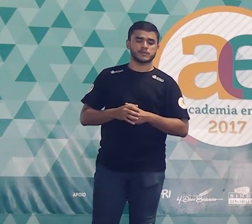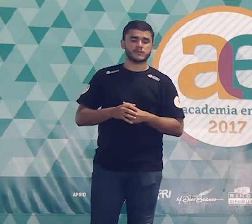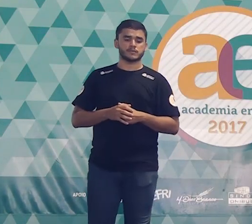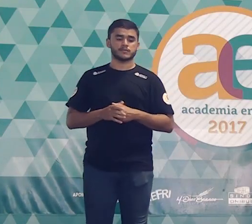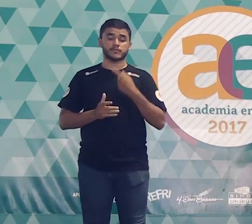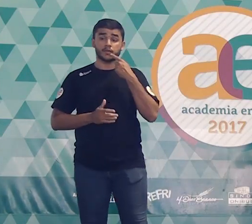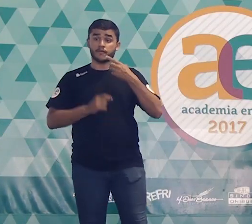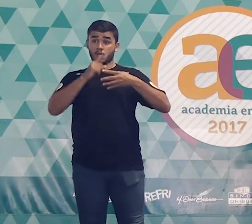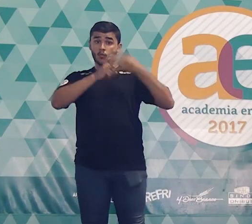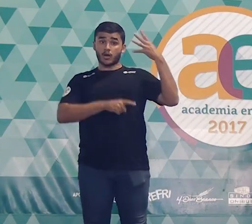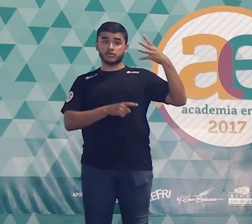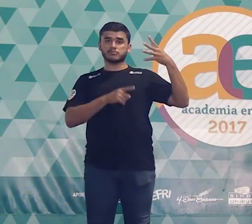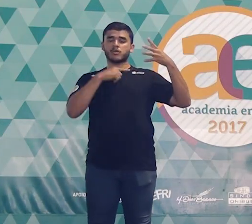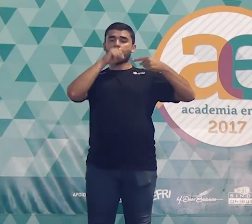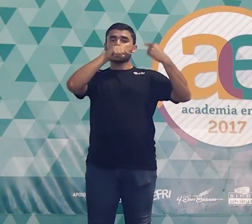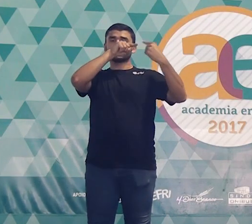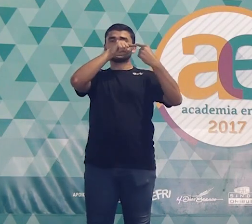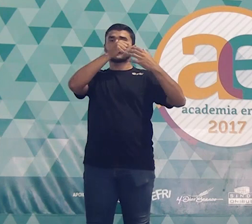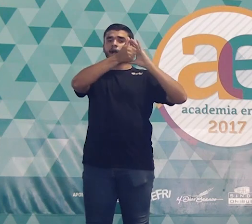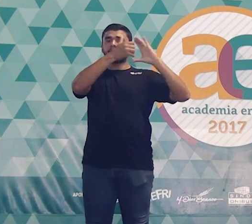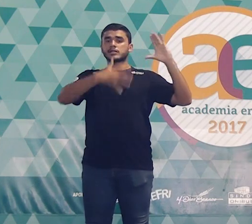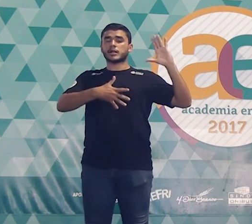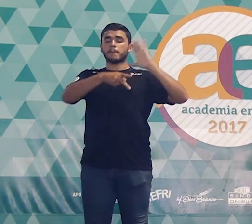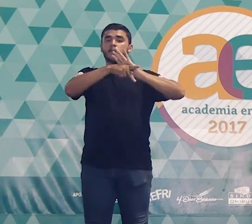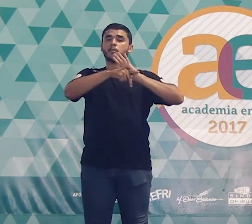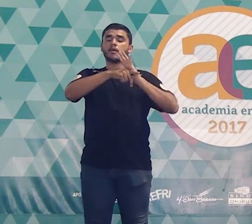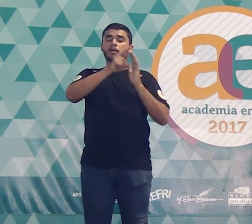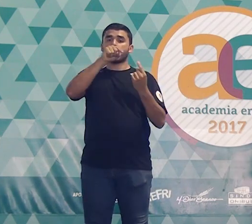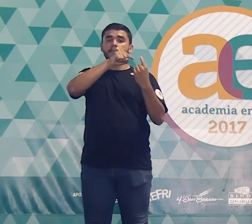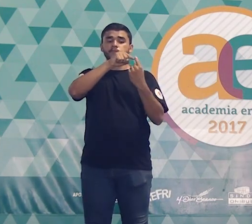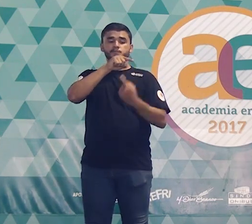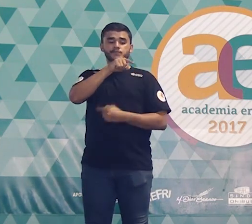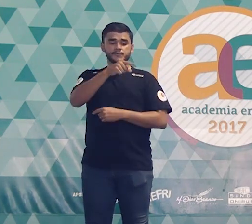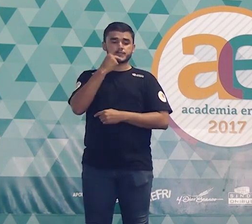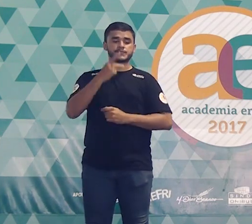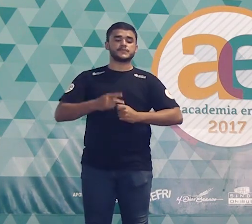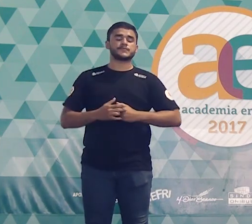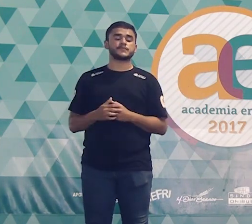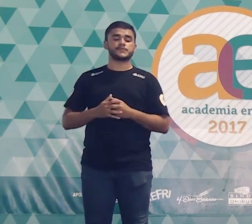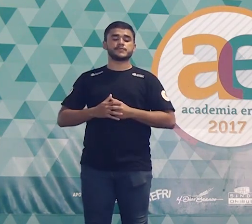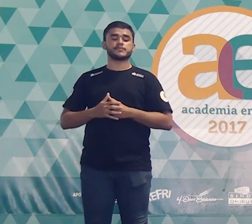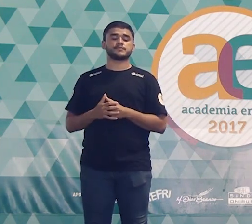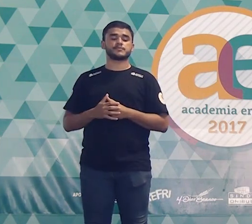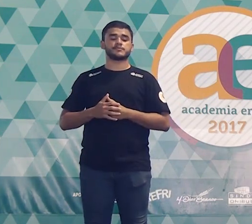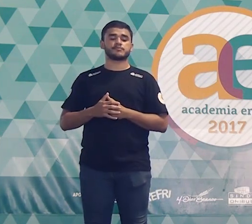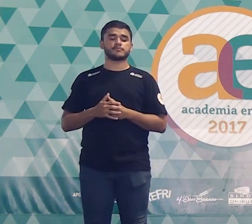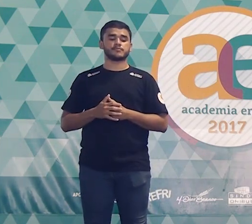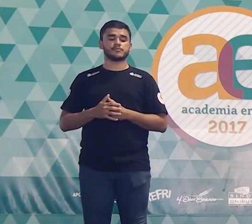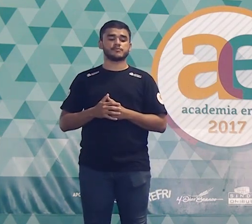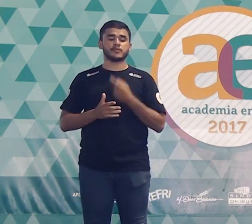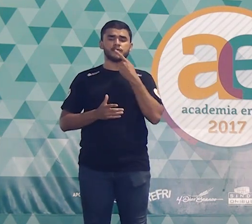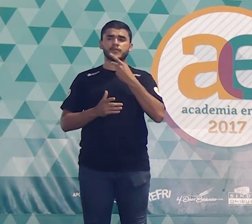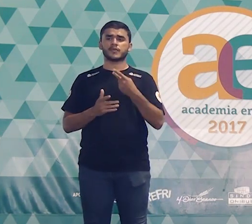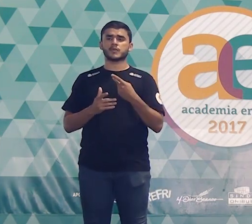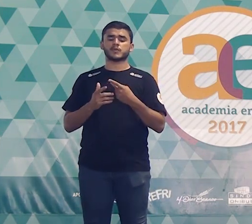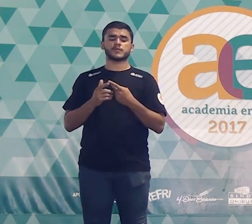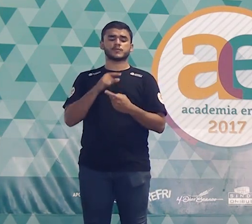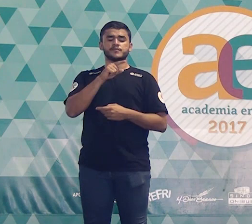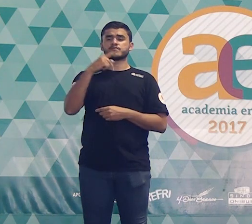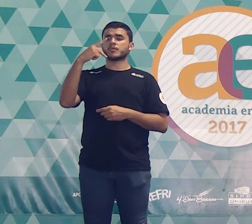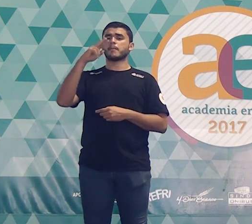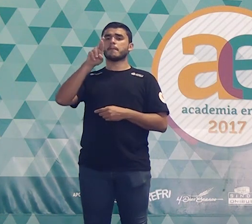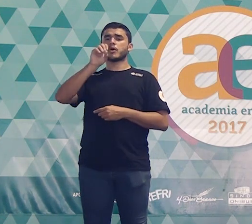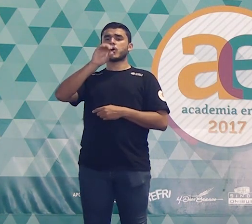sistema de endomembranas, o principal responsável pelo armazenamento é o complexo Golgiense, tá? Processamento. Rodrigo, o que é